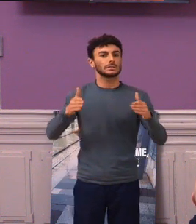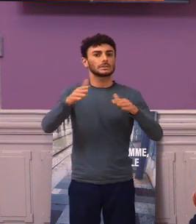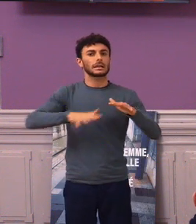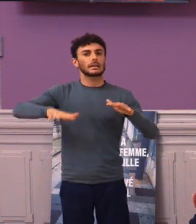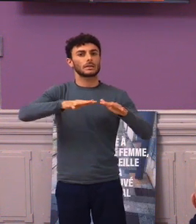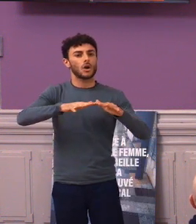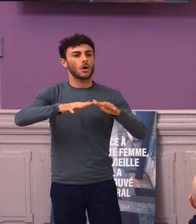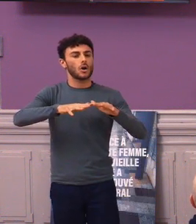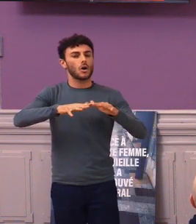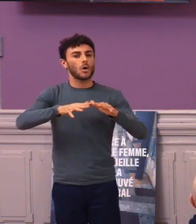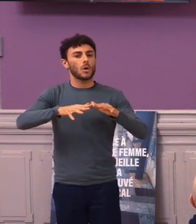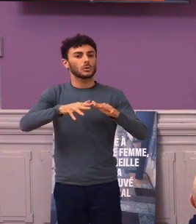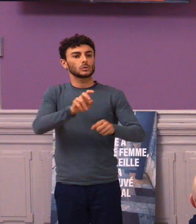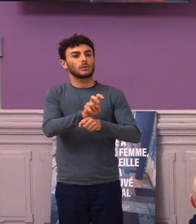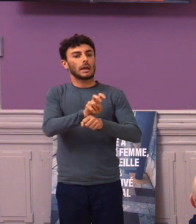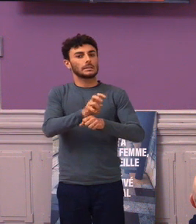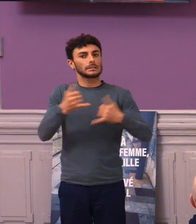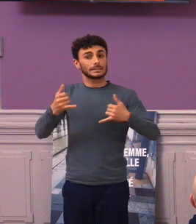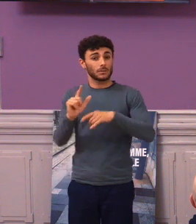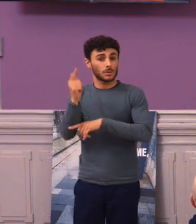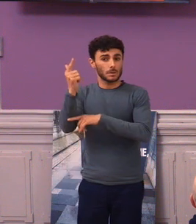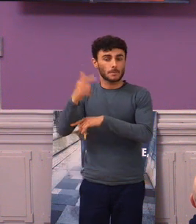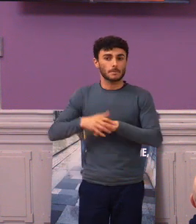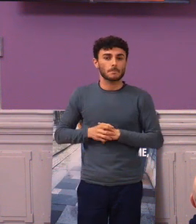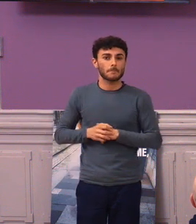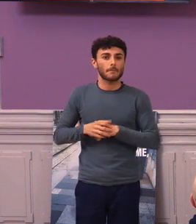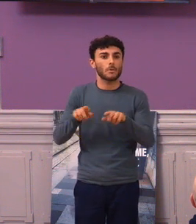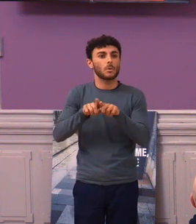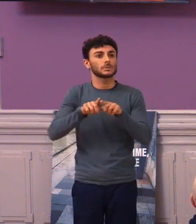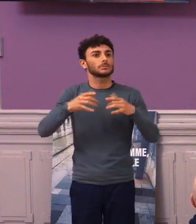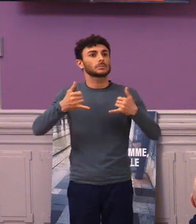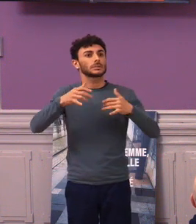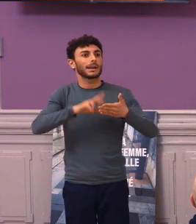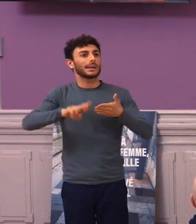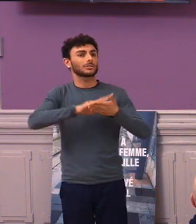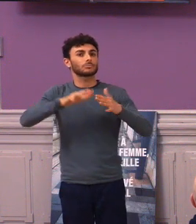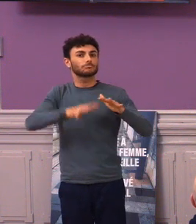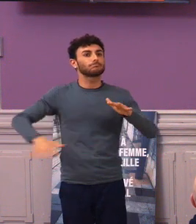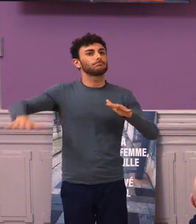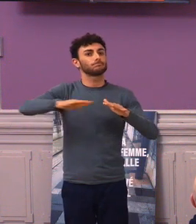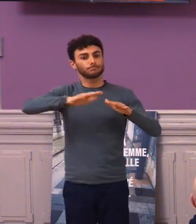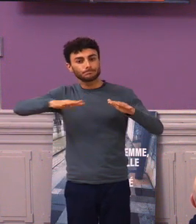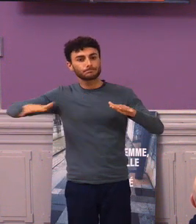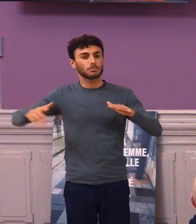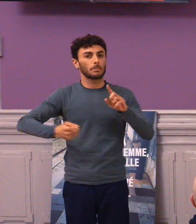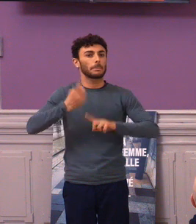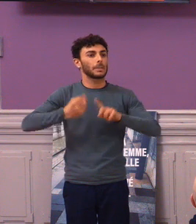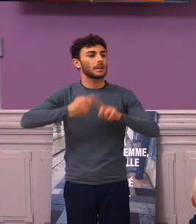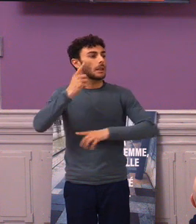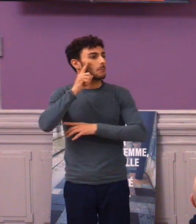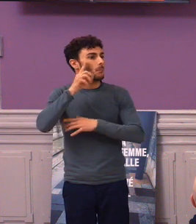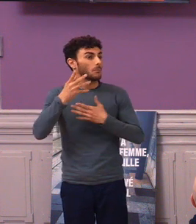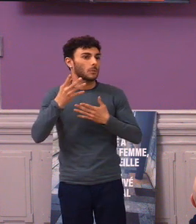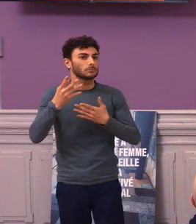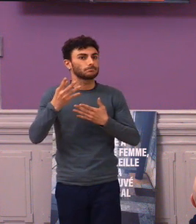dimension en taille d'une topographie qui est très particulière alors là c'est plutôt trait à la voirie mais ça a forcément une